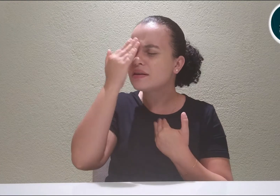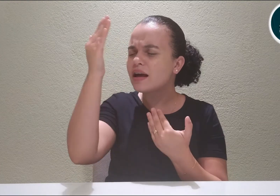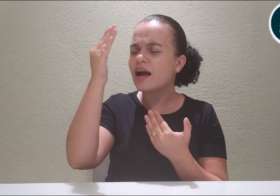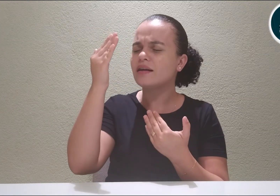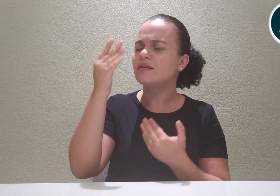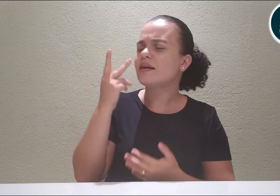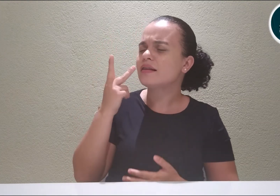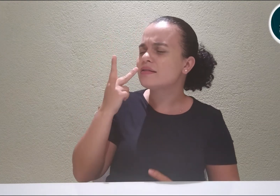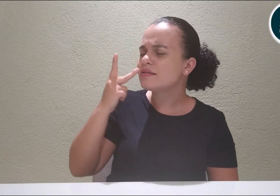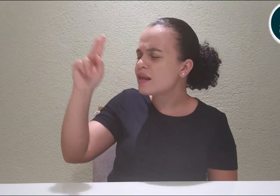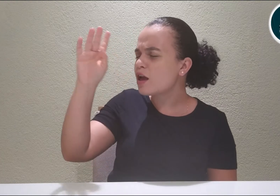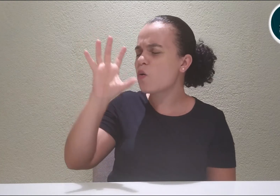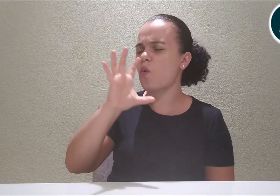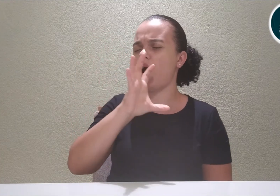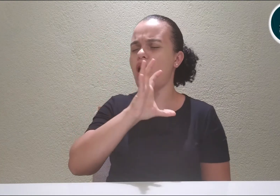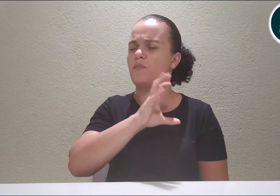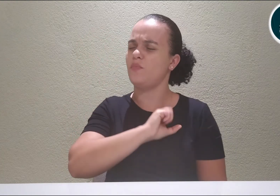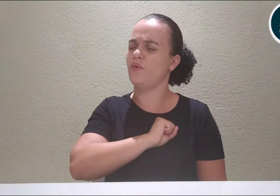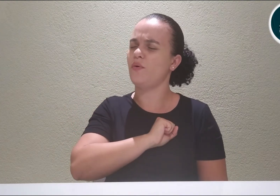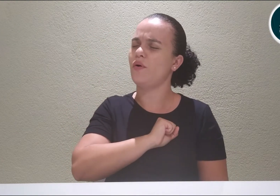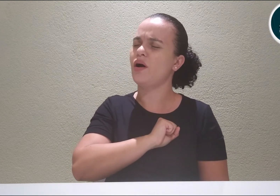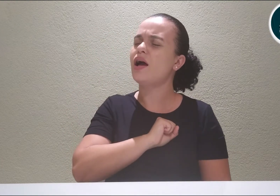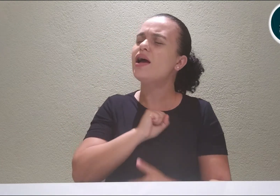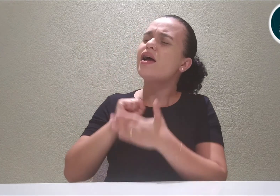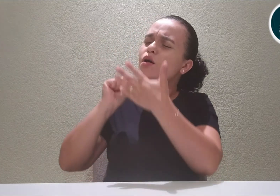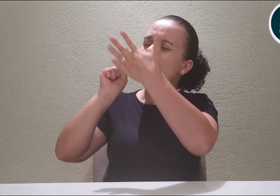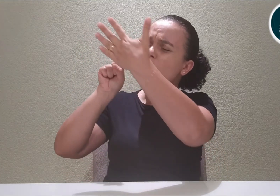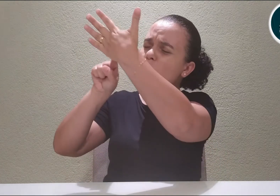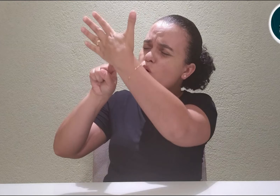Pai Celeste, obrigada por teu amor